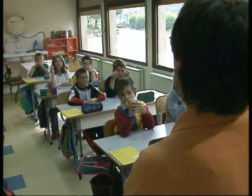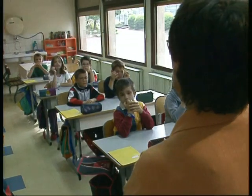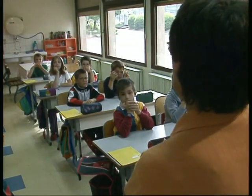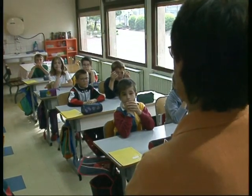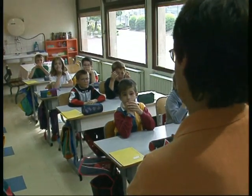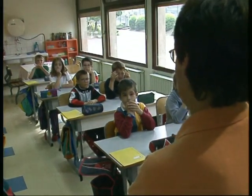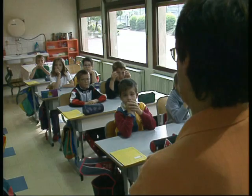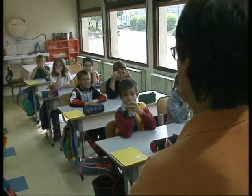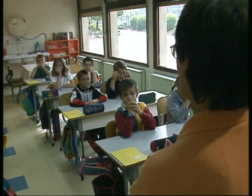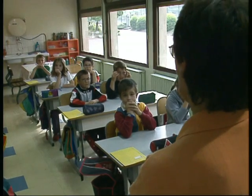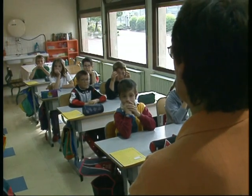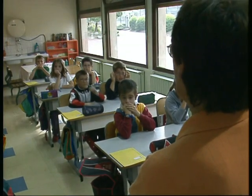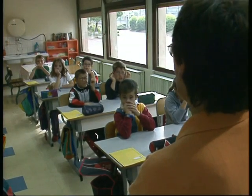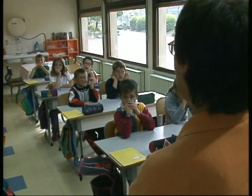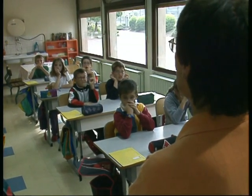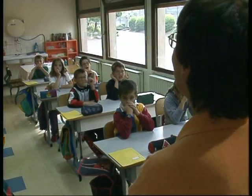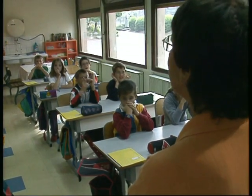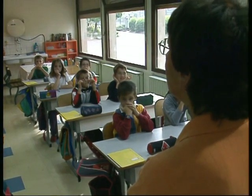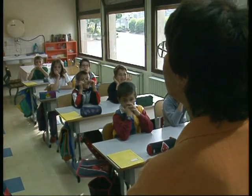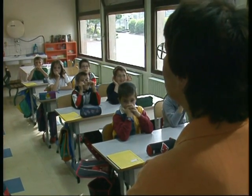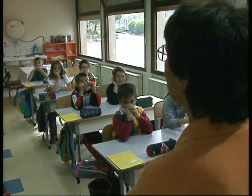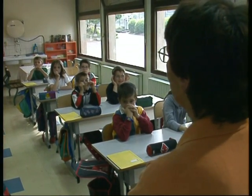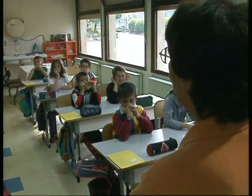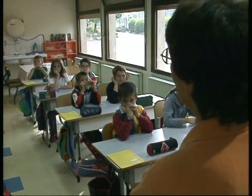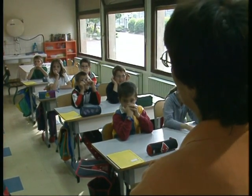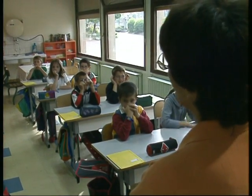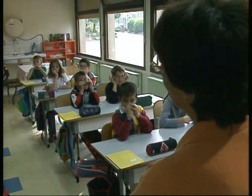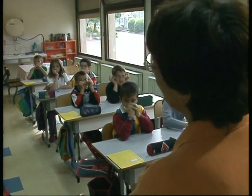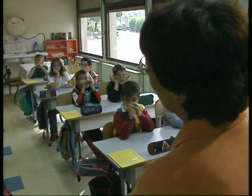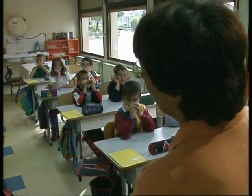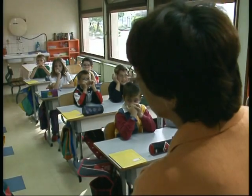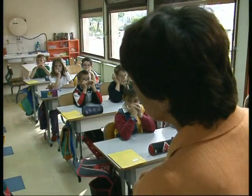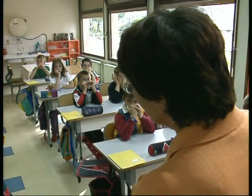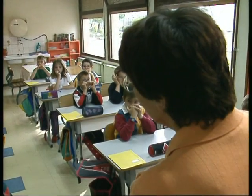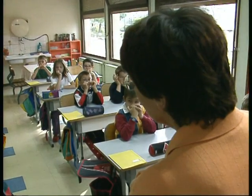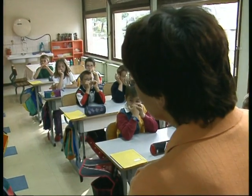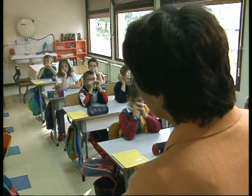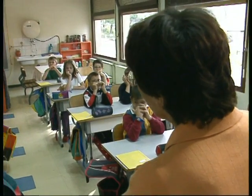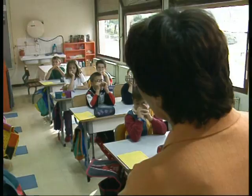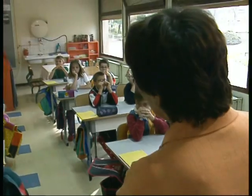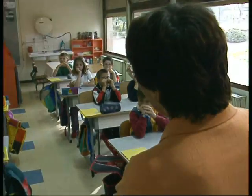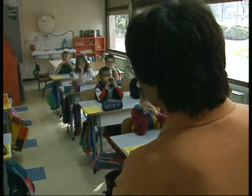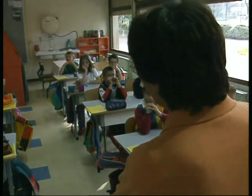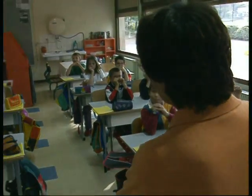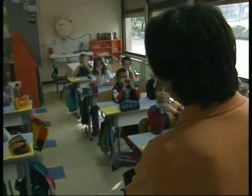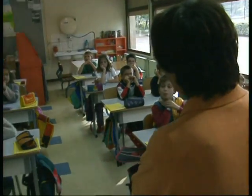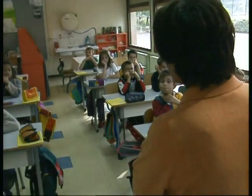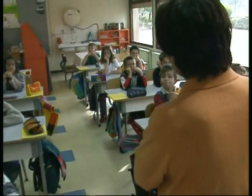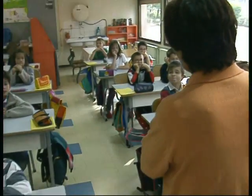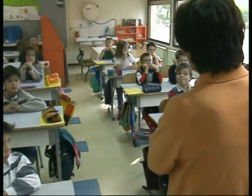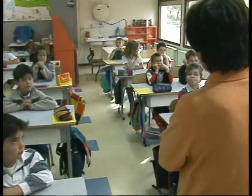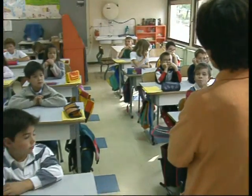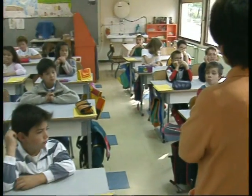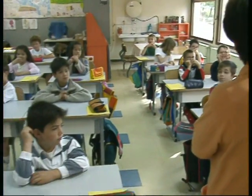Quelques contrôles, de mathématiques. Toujours pour la même raison, c'est que la semaine est